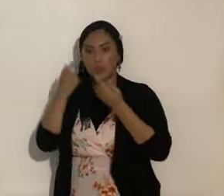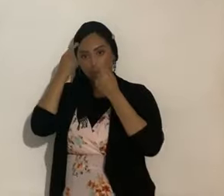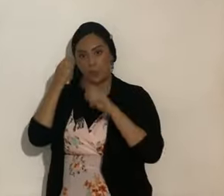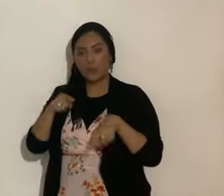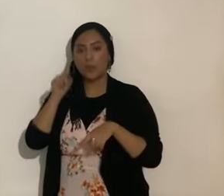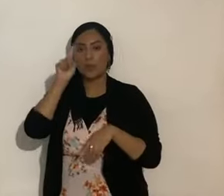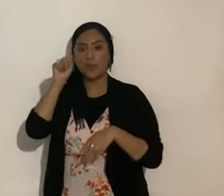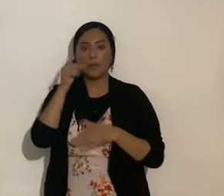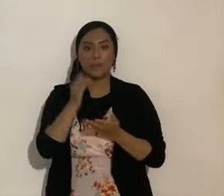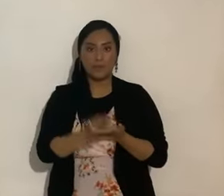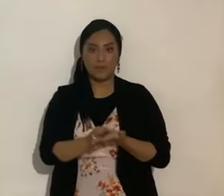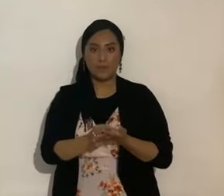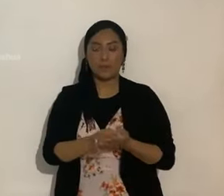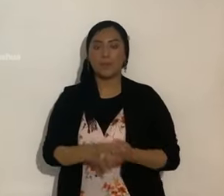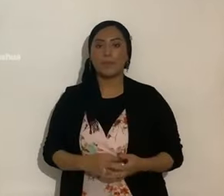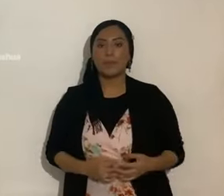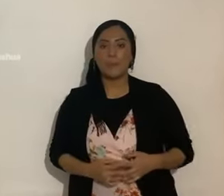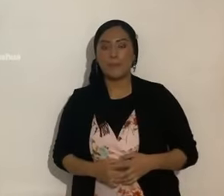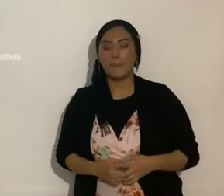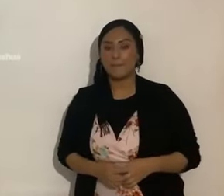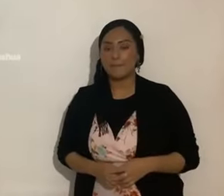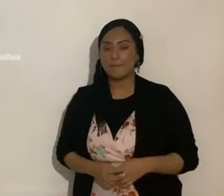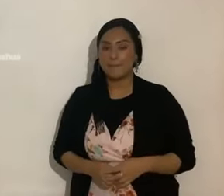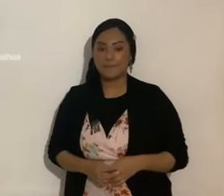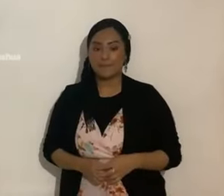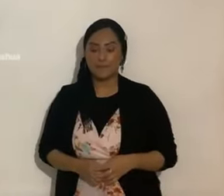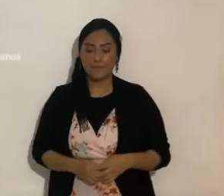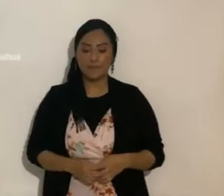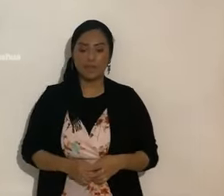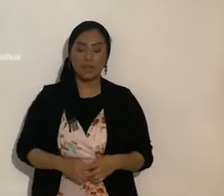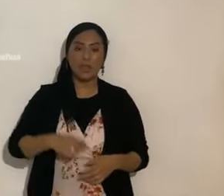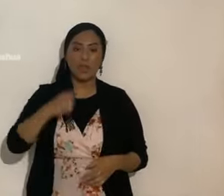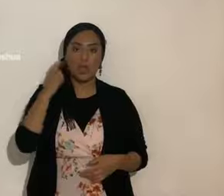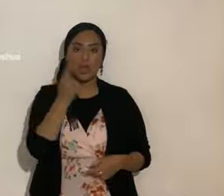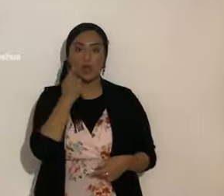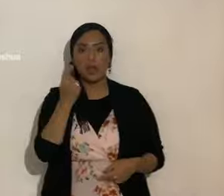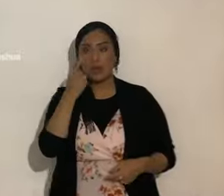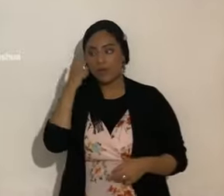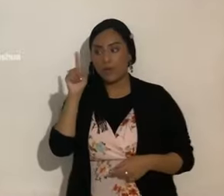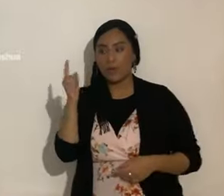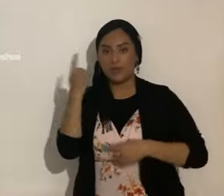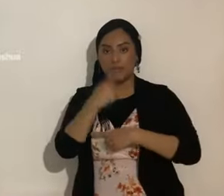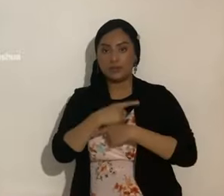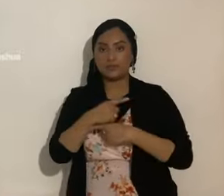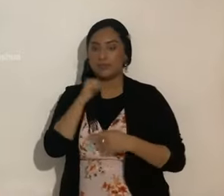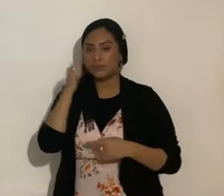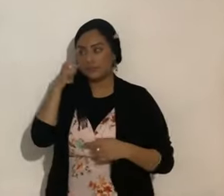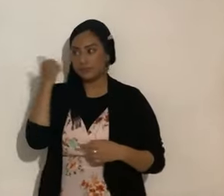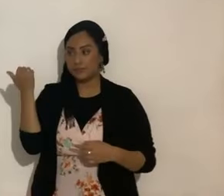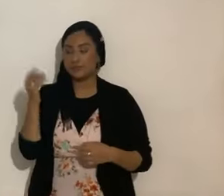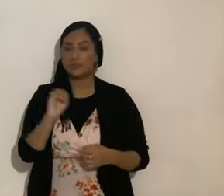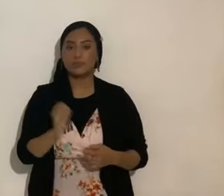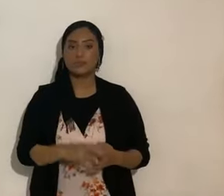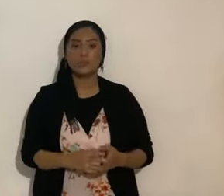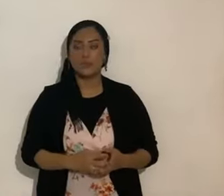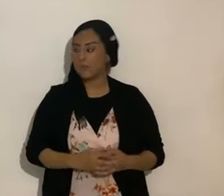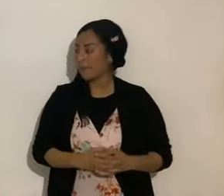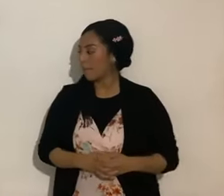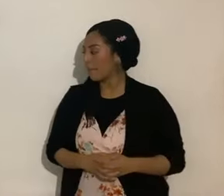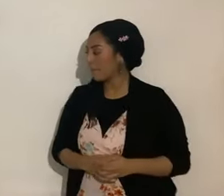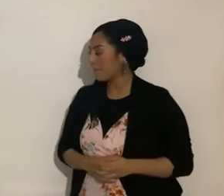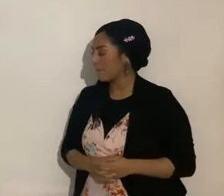un denario. ¿Sí? Sí, ¿de acuerdo? Entonces, solamente por ese día, no para otra cosa. O sea, no para más